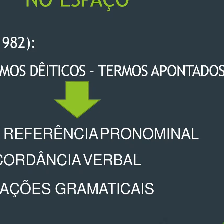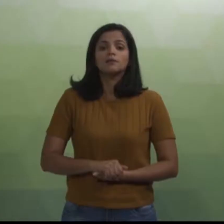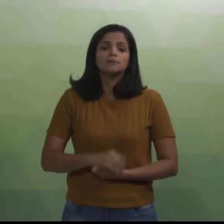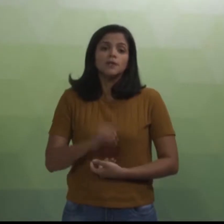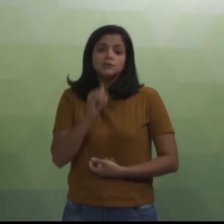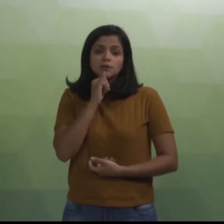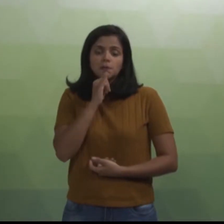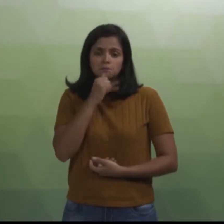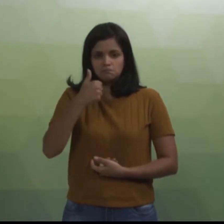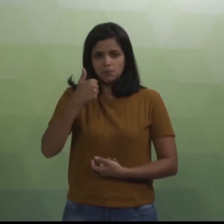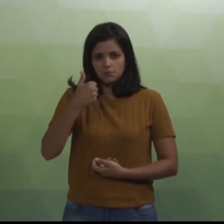Primeiro exemplo,